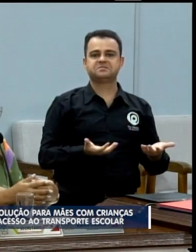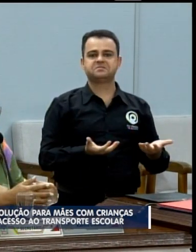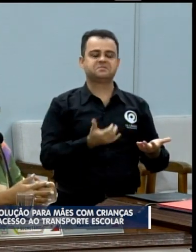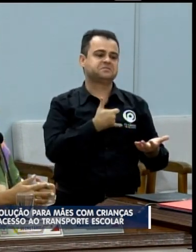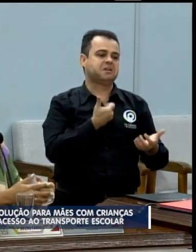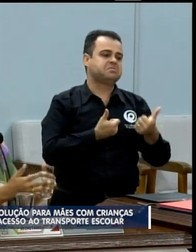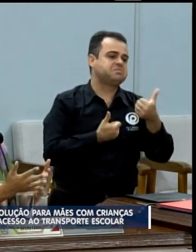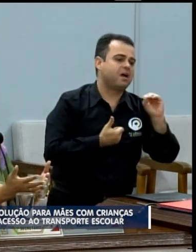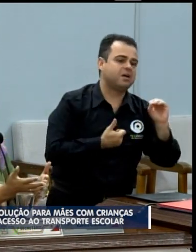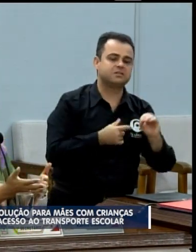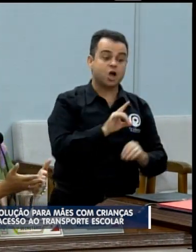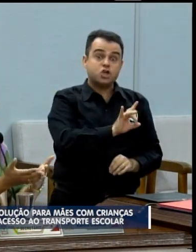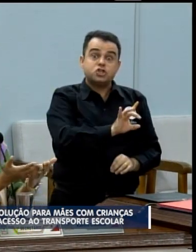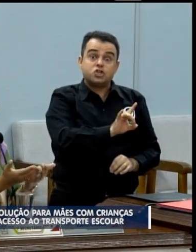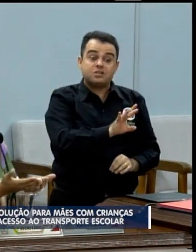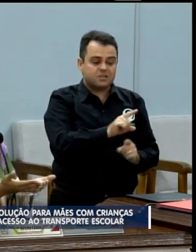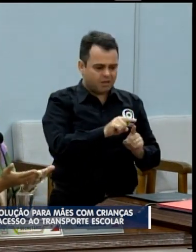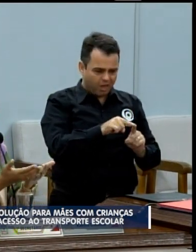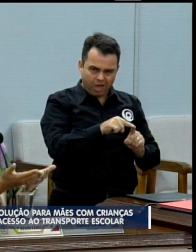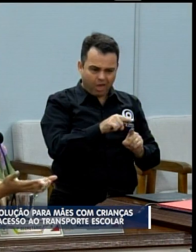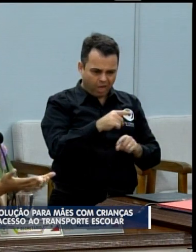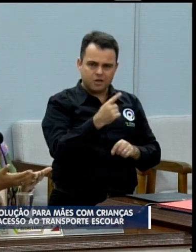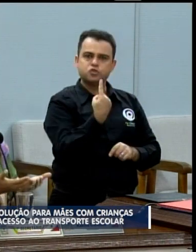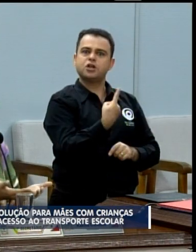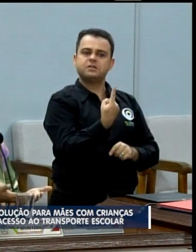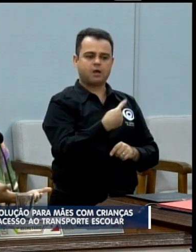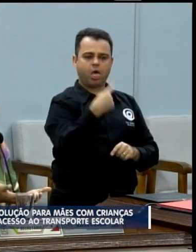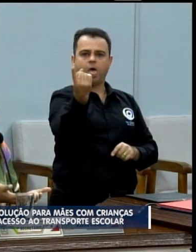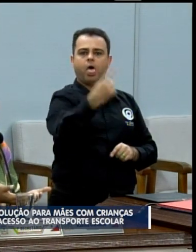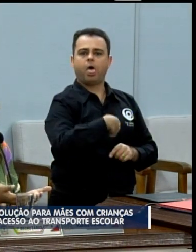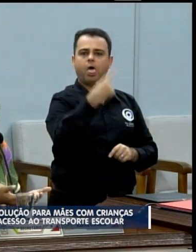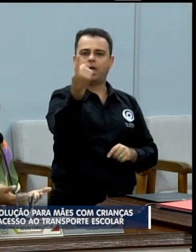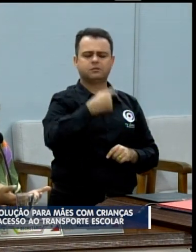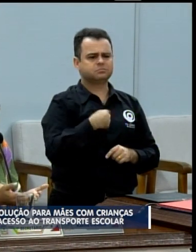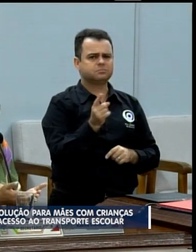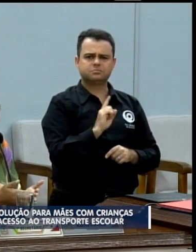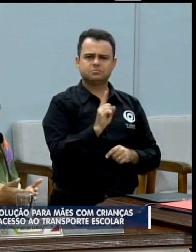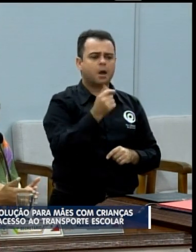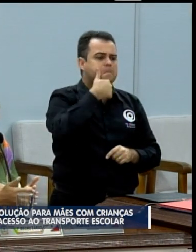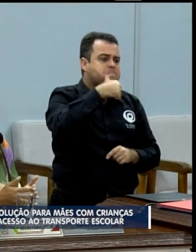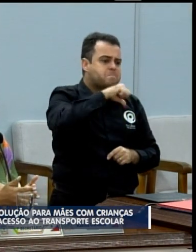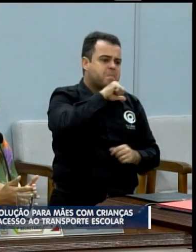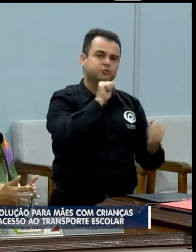não pega ônibus público, ela precisa permanecer no escolar.